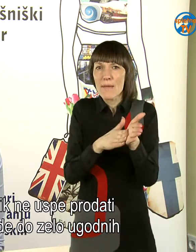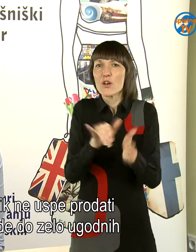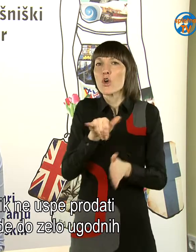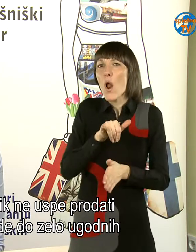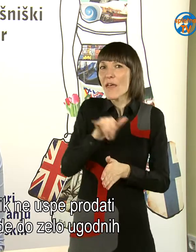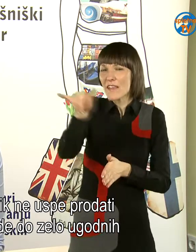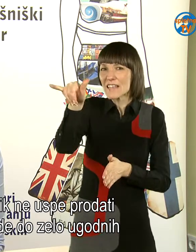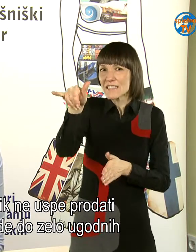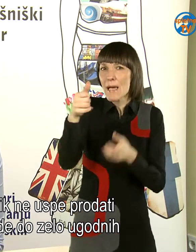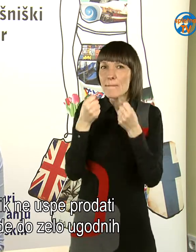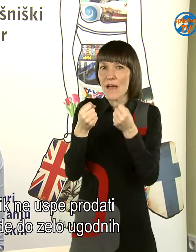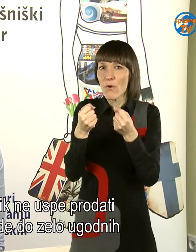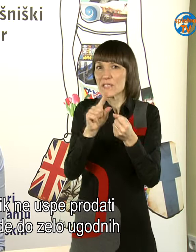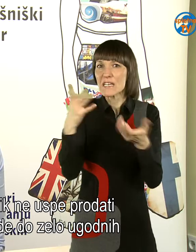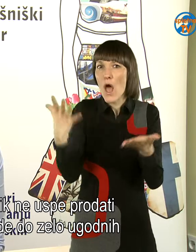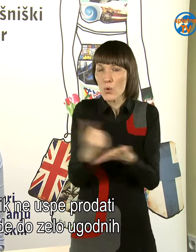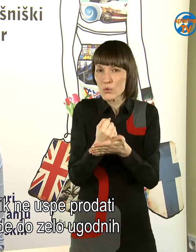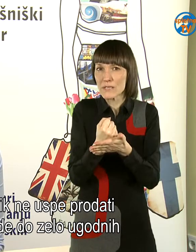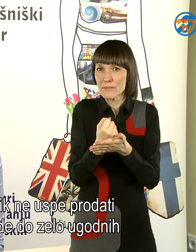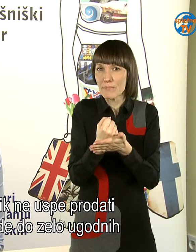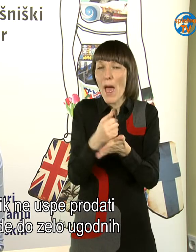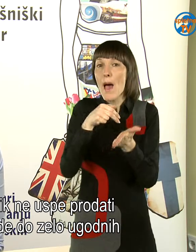letalski prevoznik ne uspe prodati vseh kart,